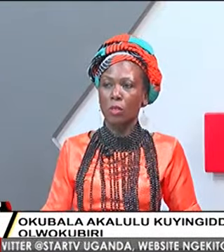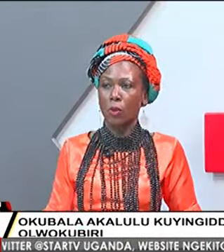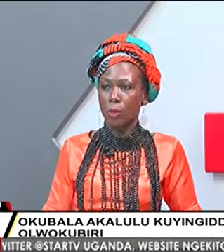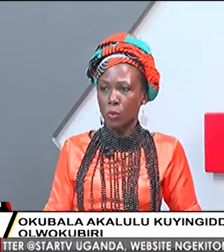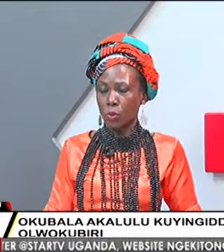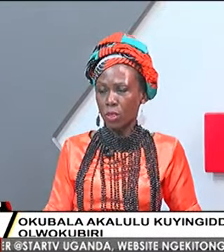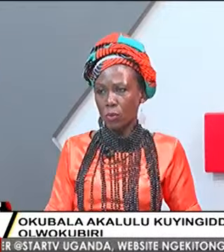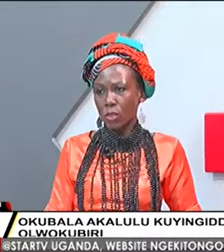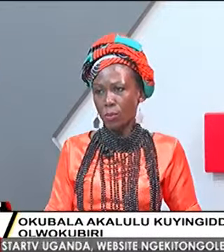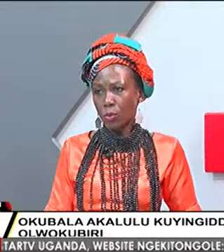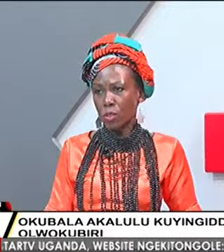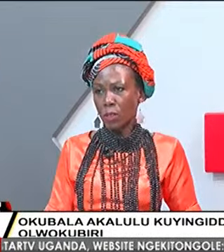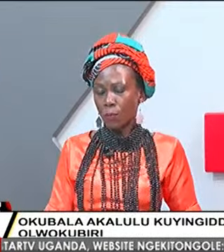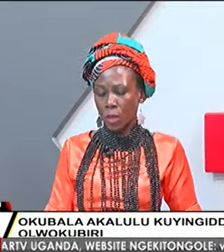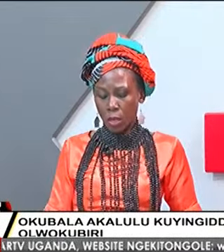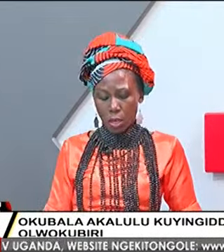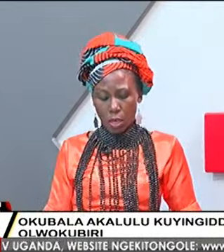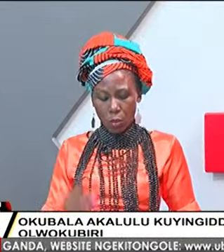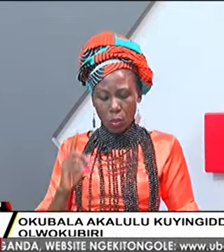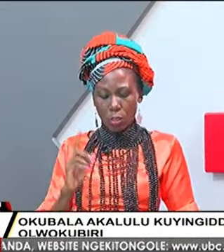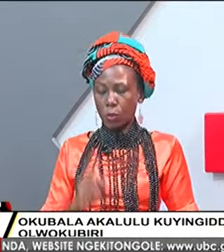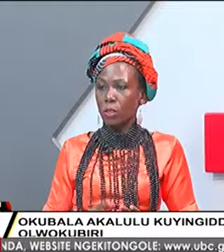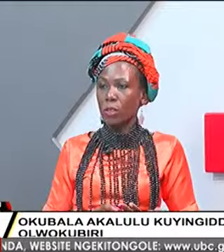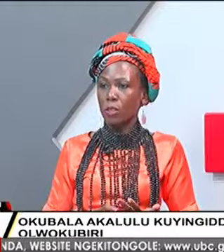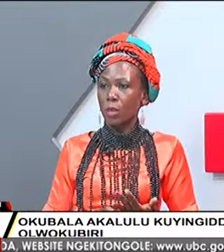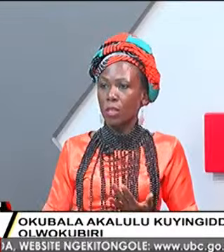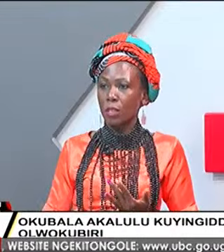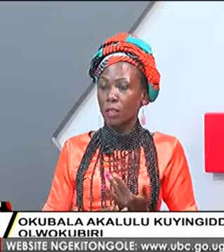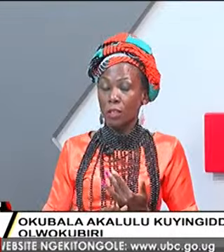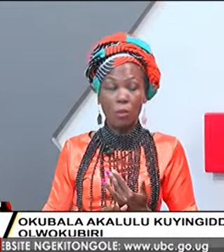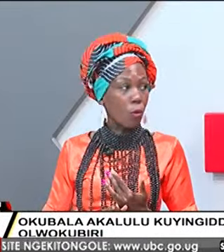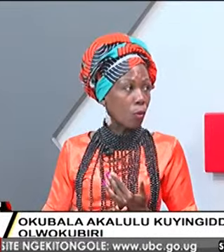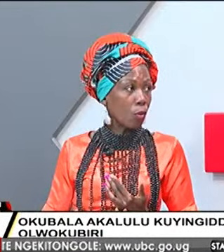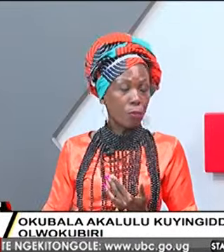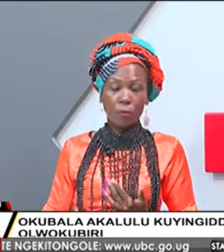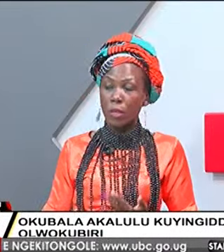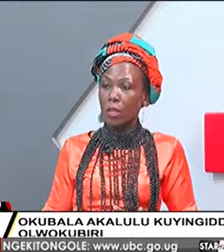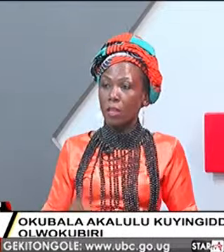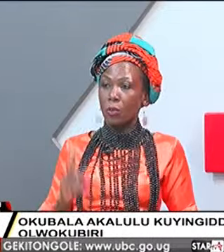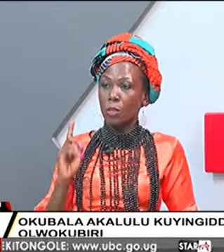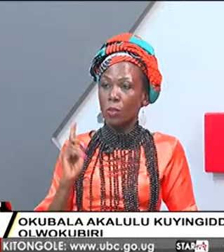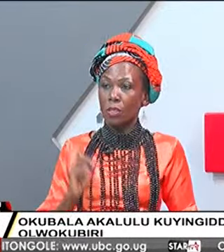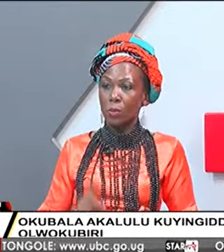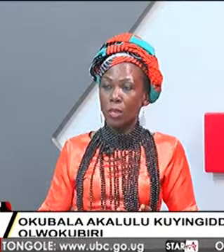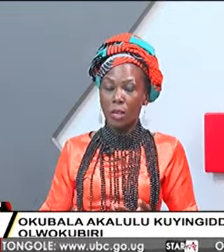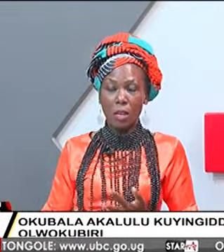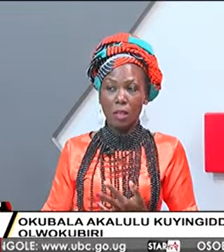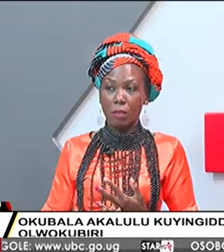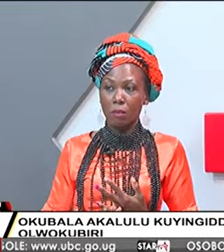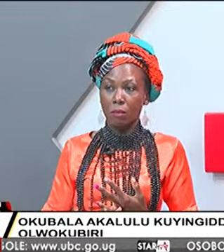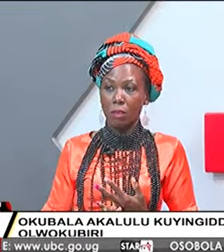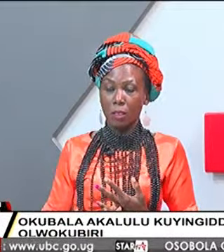demokuraasiya w'abazungu tatukoze bulungi endooliito zibadde e congo endooliito ne zibeera